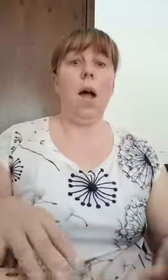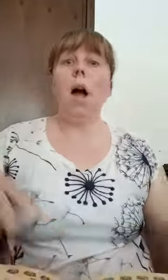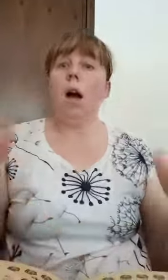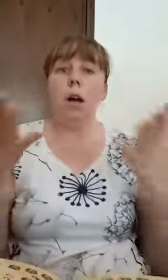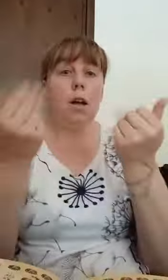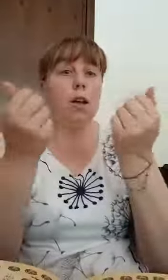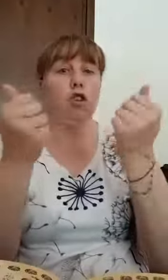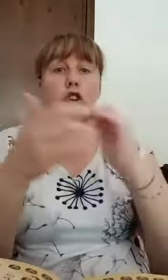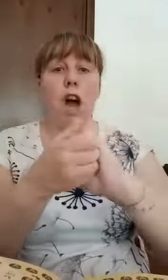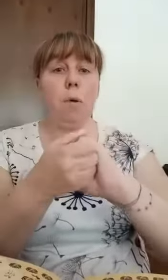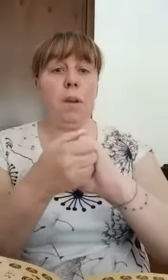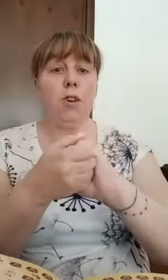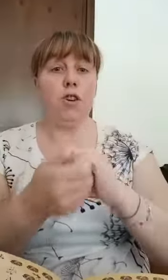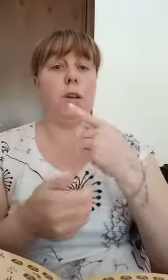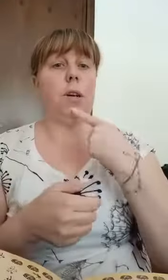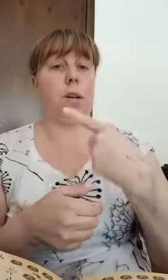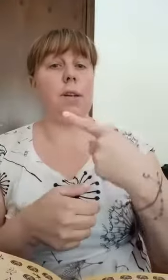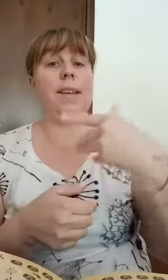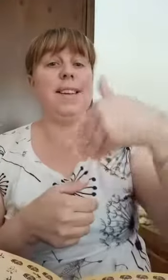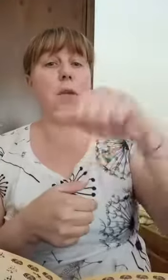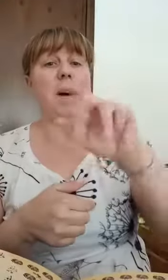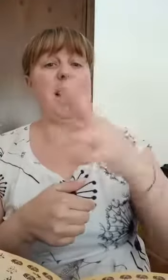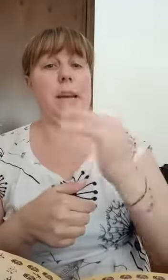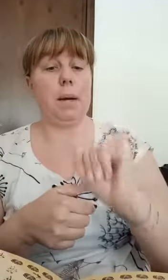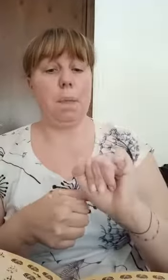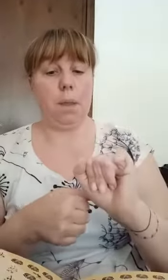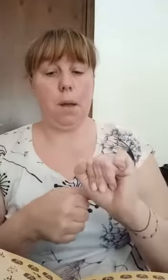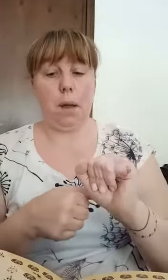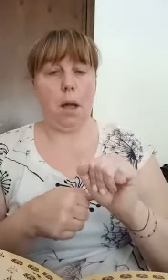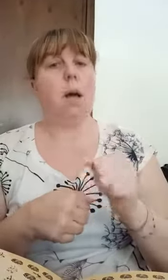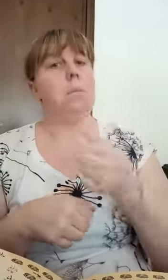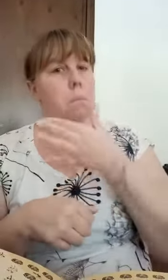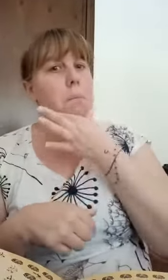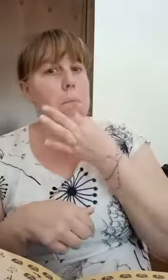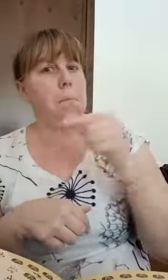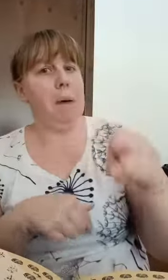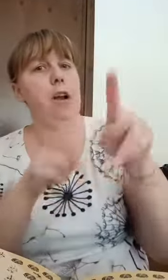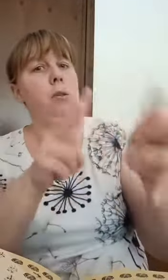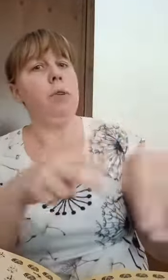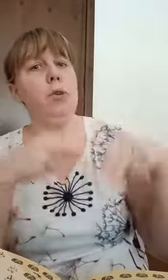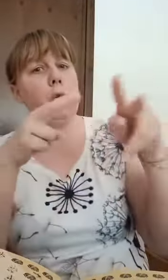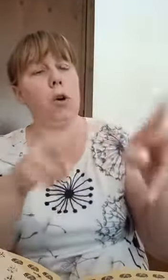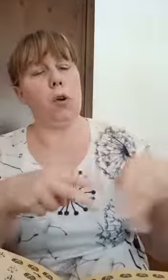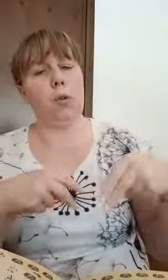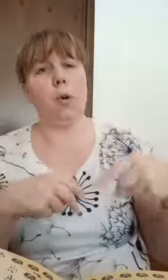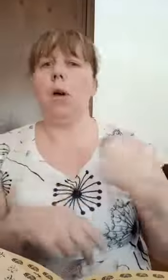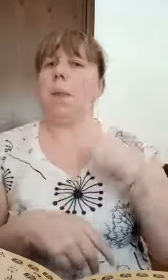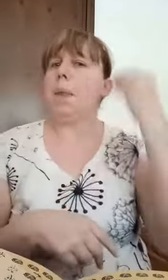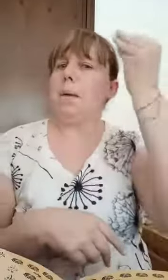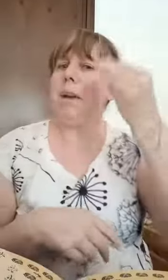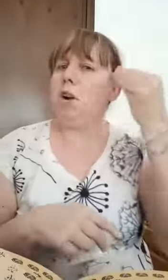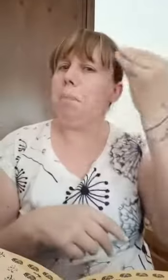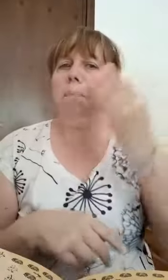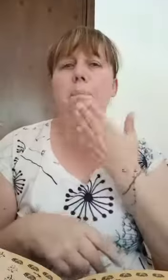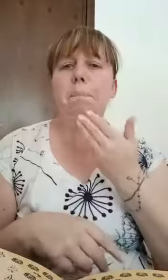ciao amici disse maria bello un vostro orto ma io penso